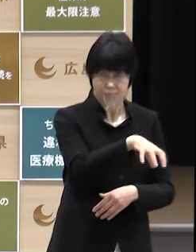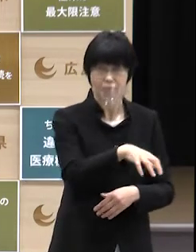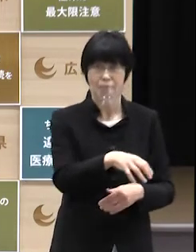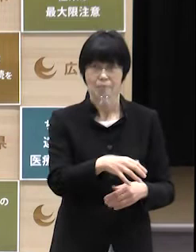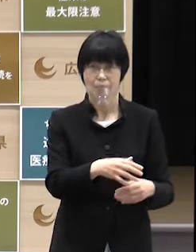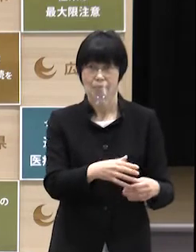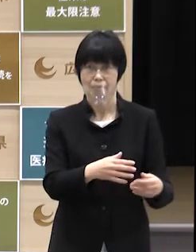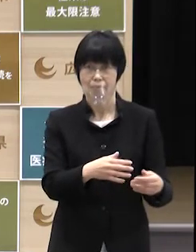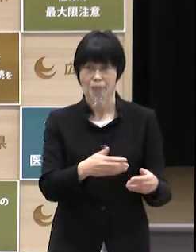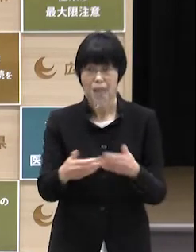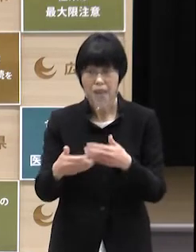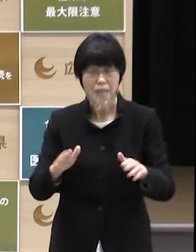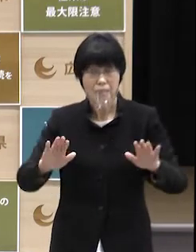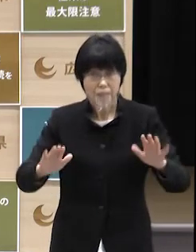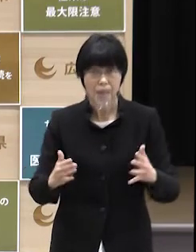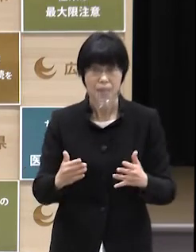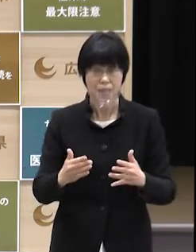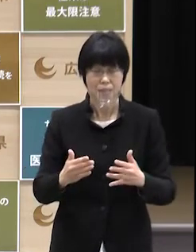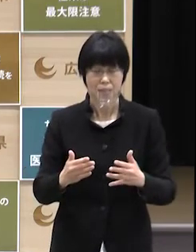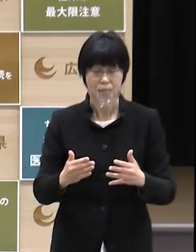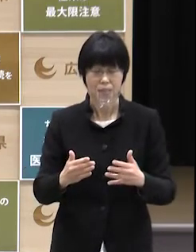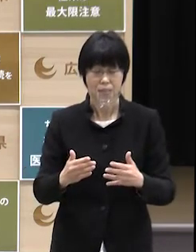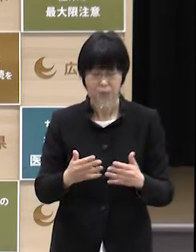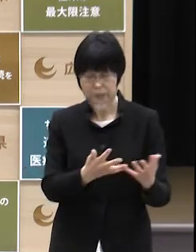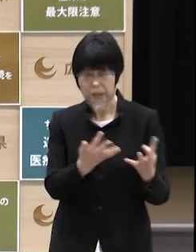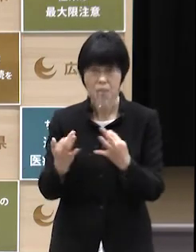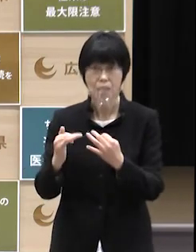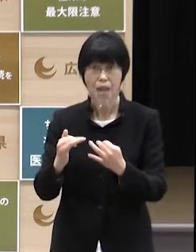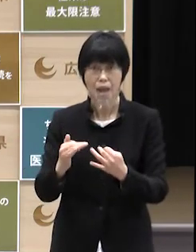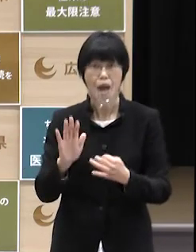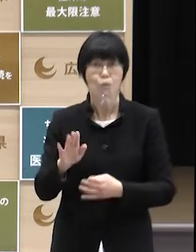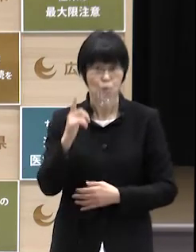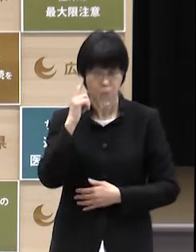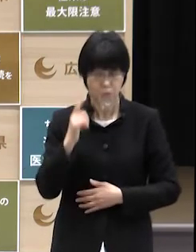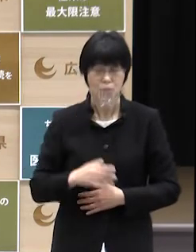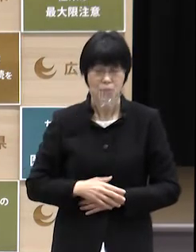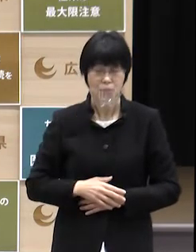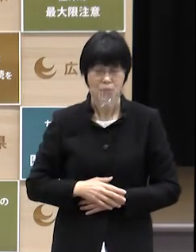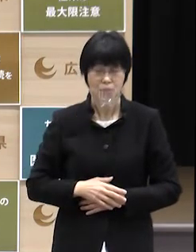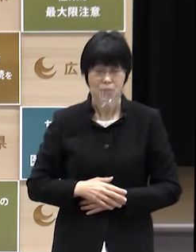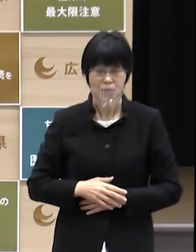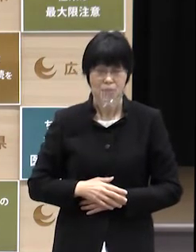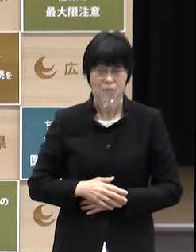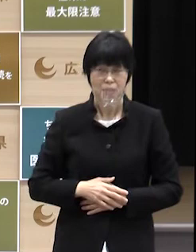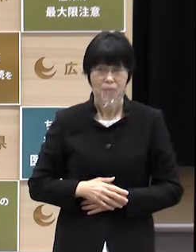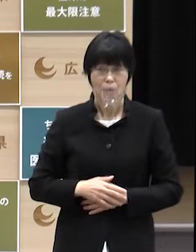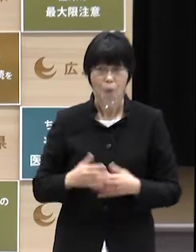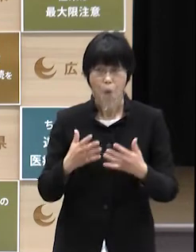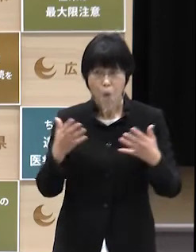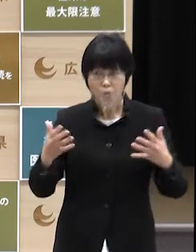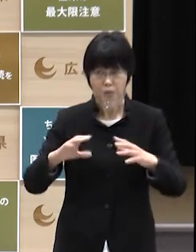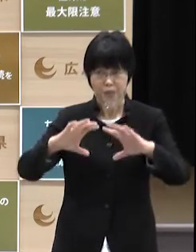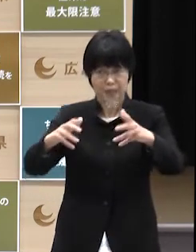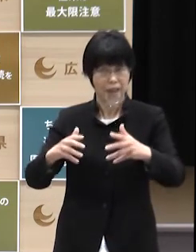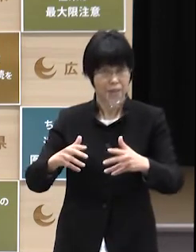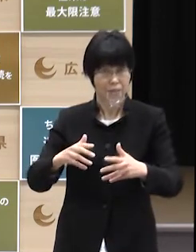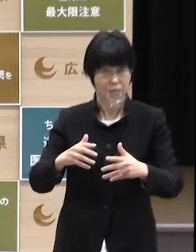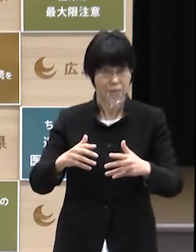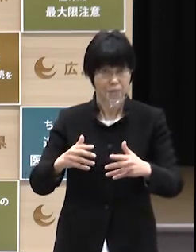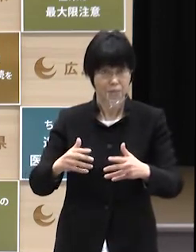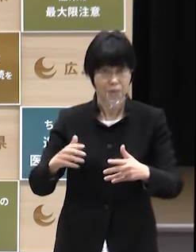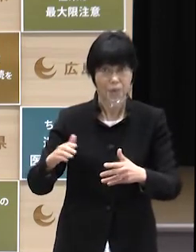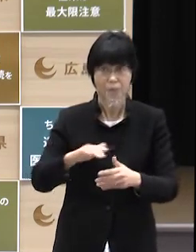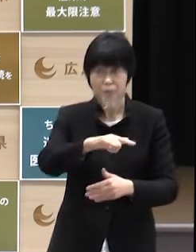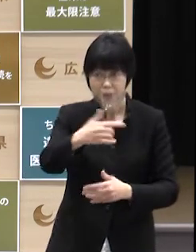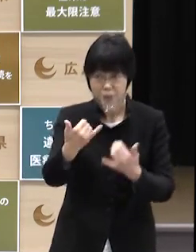まあ、経験したことない方がたくさんいらっしゃると思うので、これを機にですね、多くの世界から皆さんが来て、混み合う前